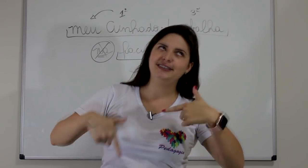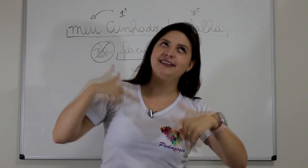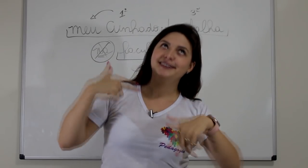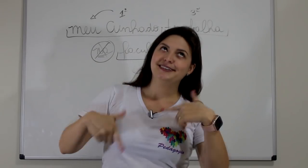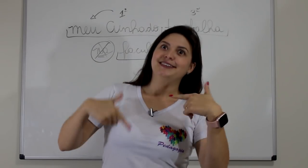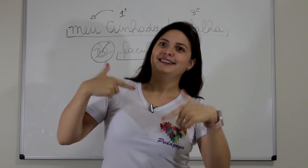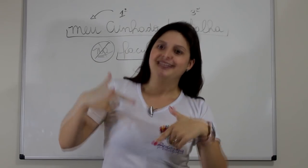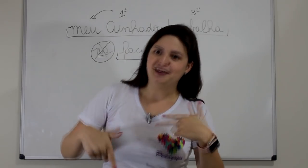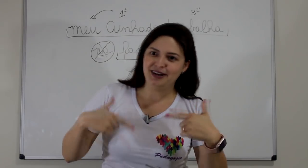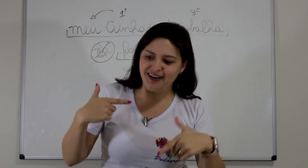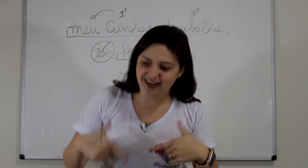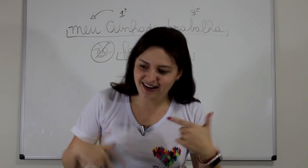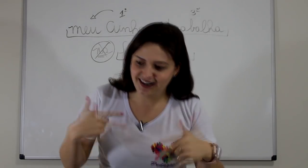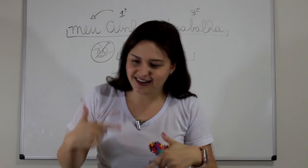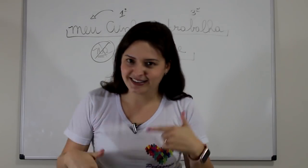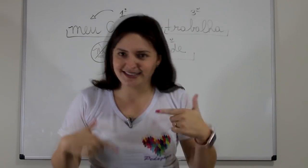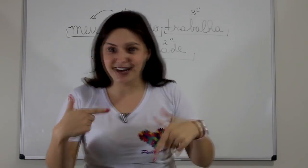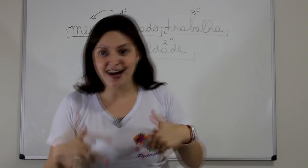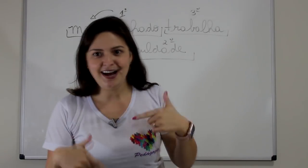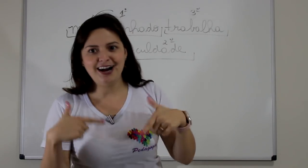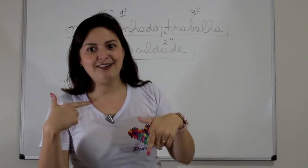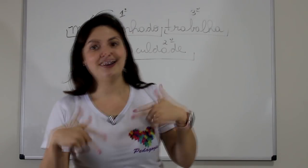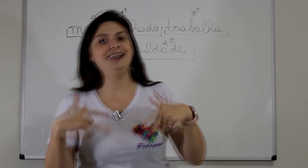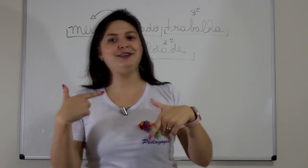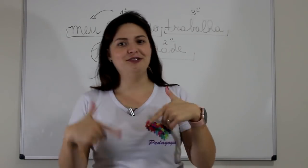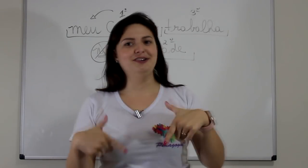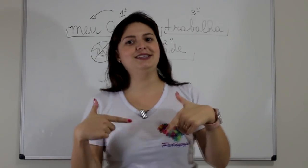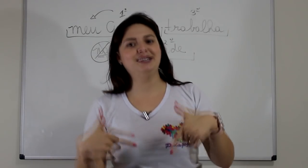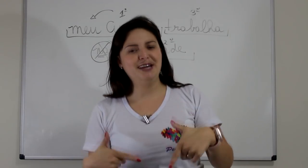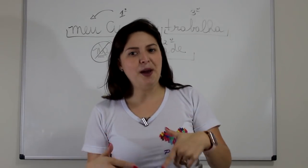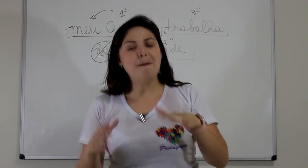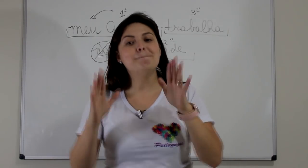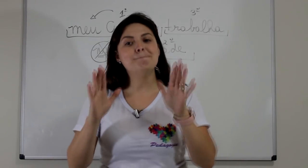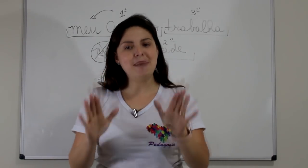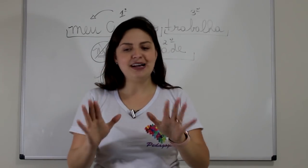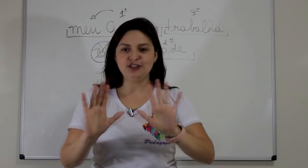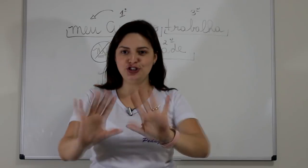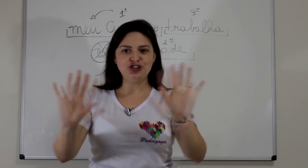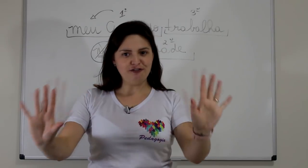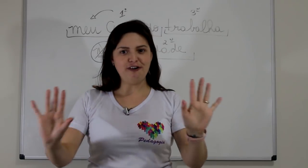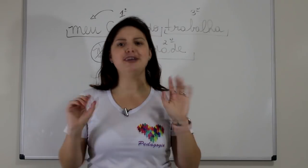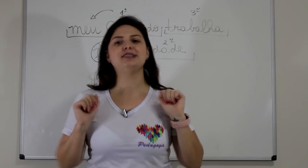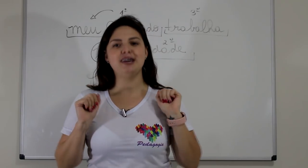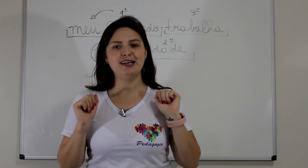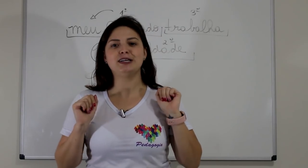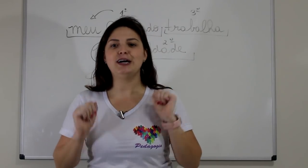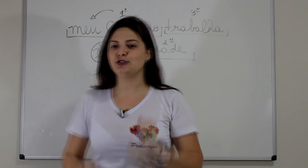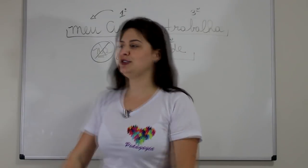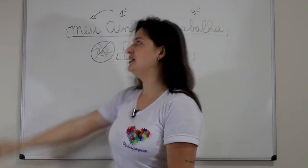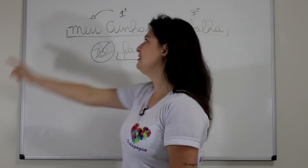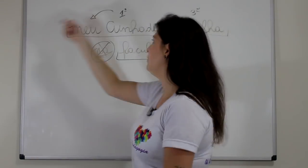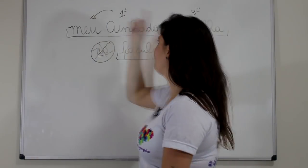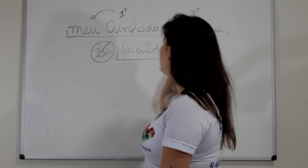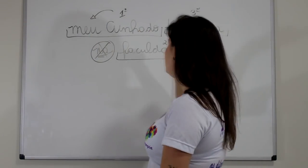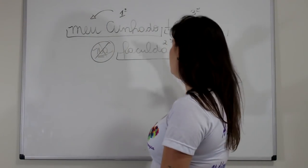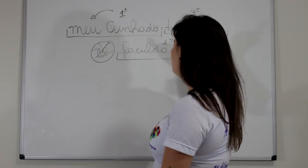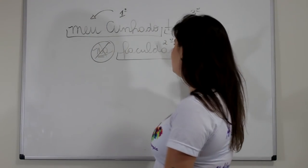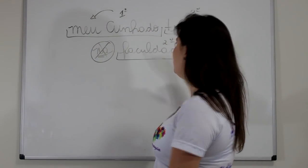que trabalhar, que saco, aquela coisa, né? Mas a gente já faz essa associação. E o sinal